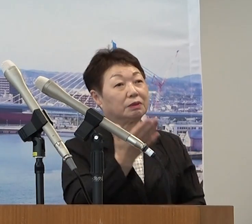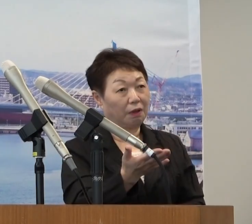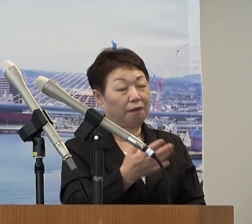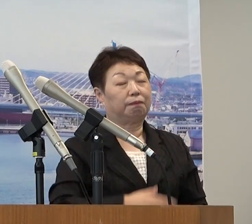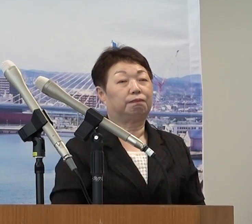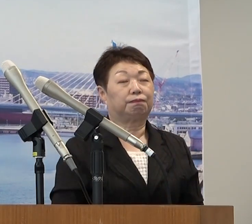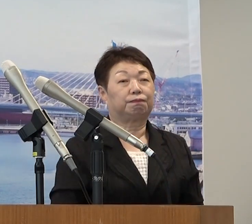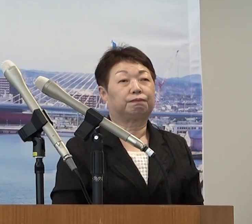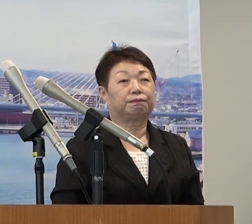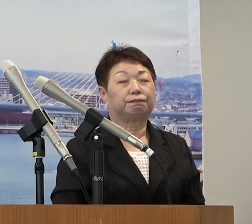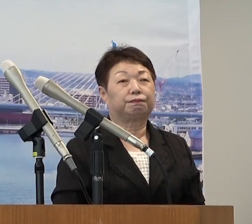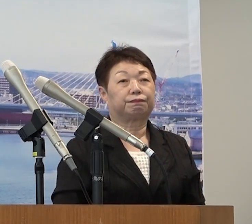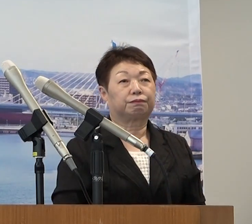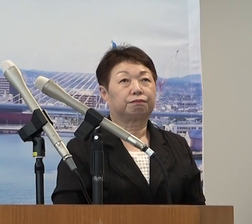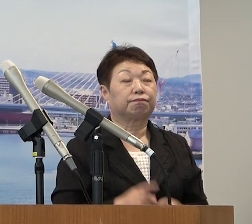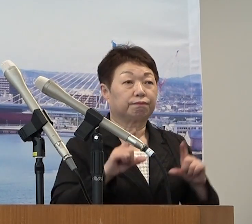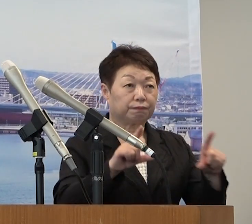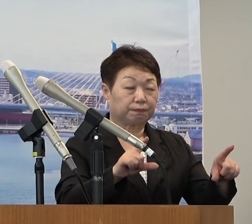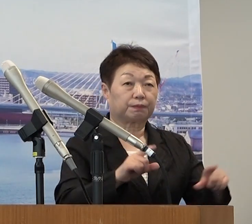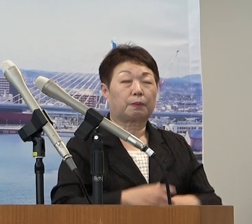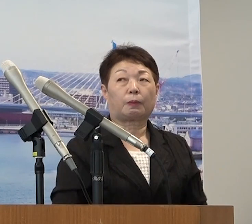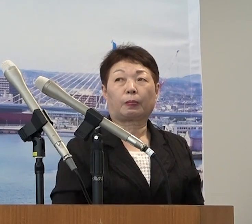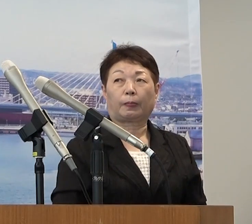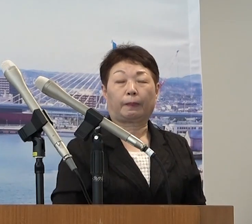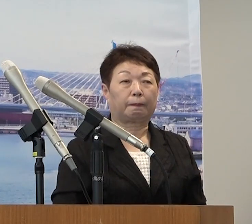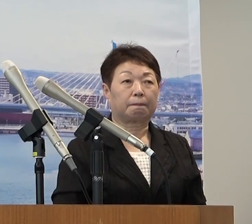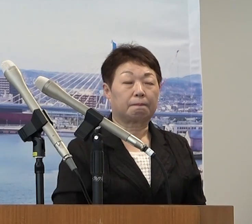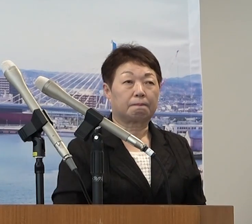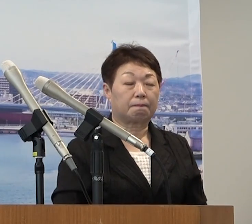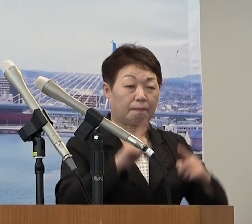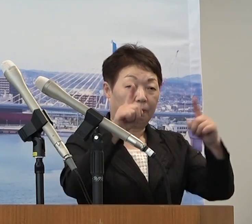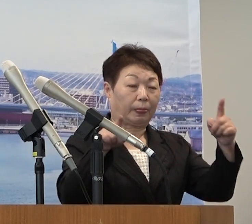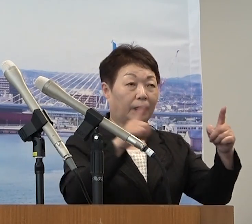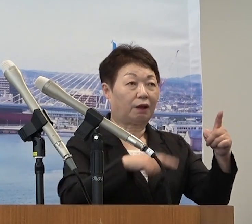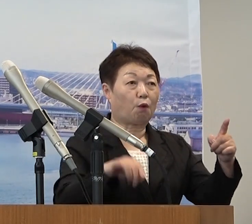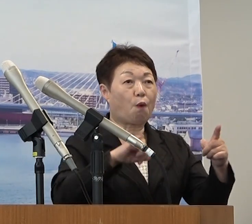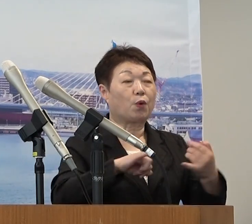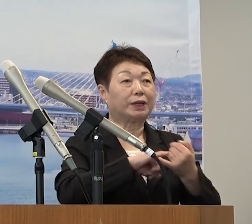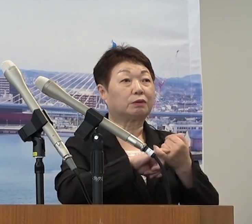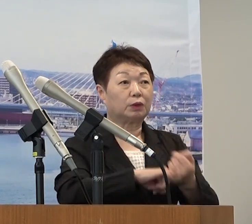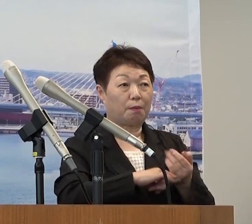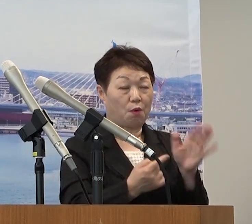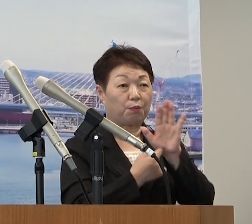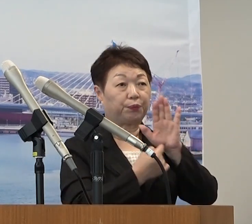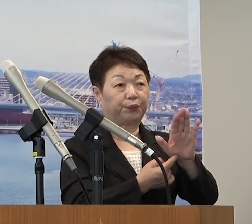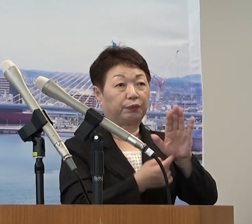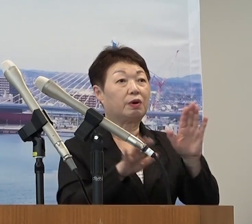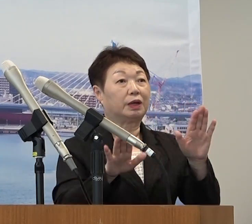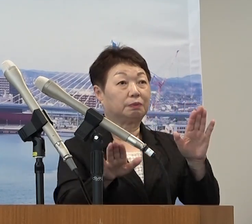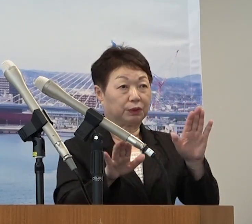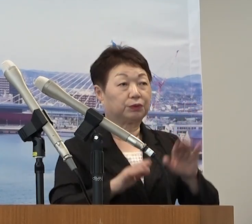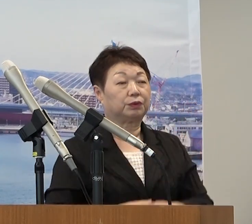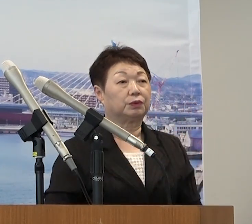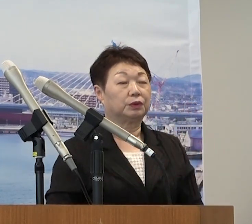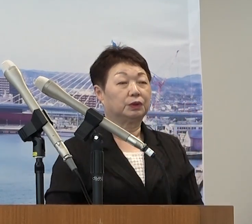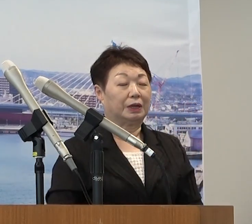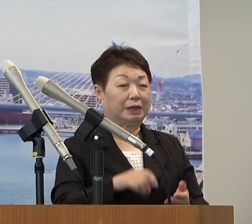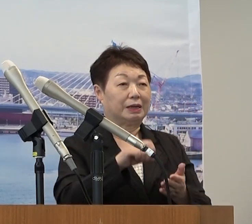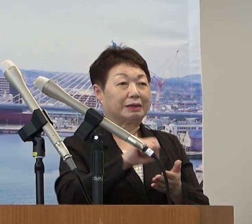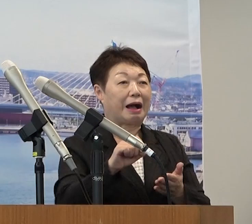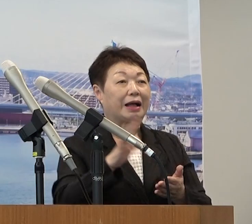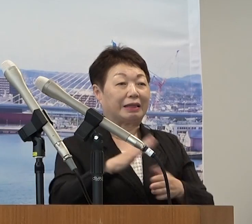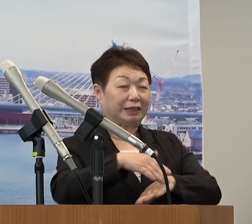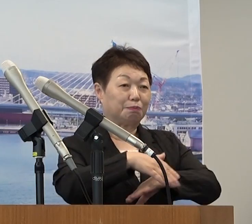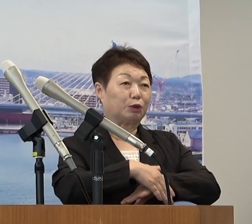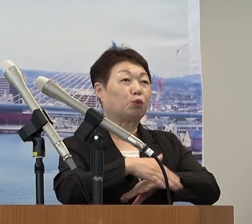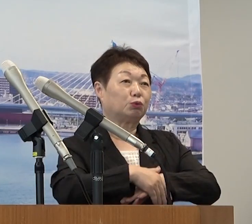と思います。 これは私あの公約でもちょっと掲げた部分がありますけども例えばあの書かない窓口みたいなのが